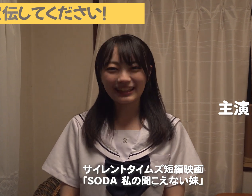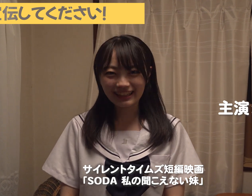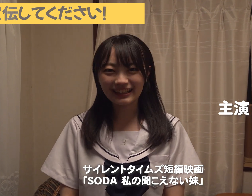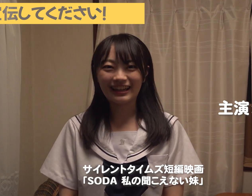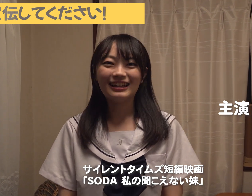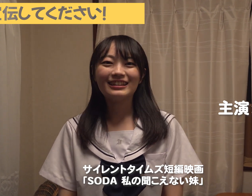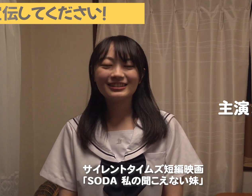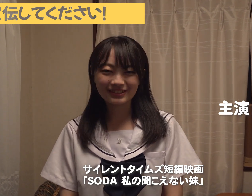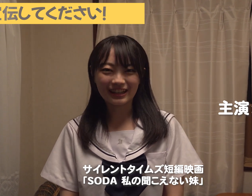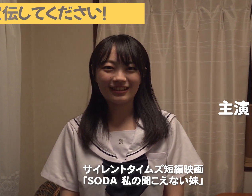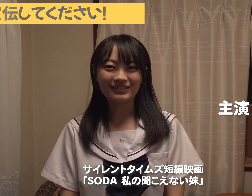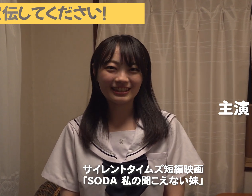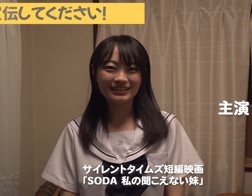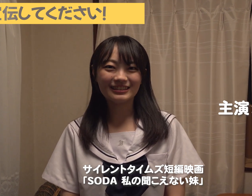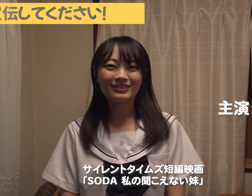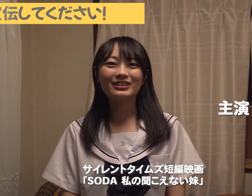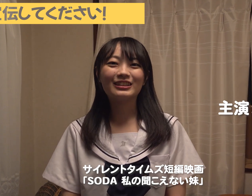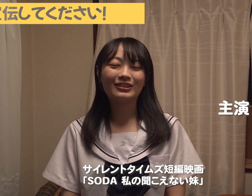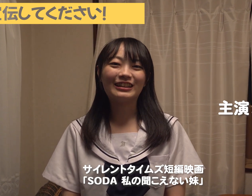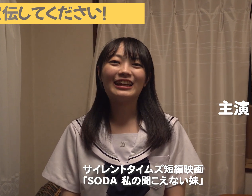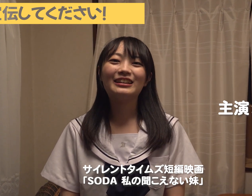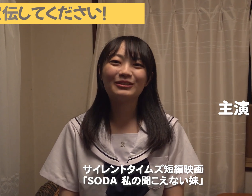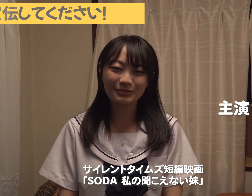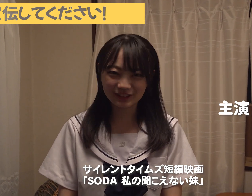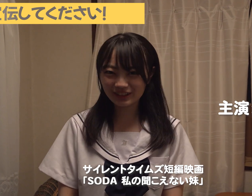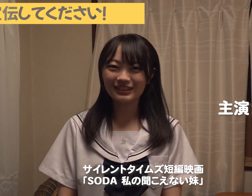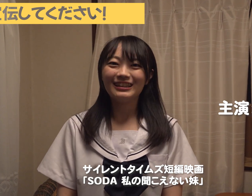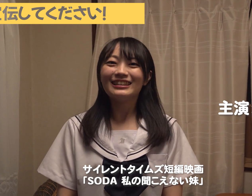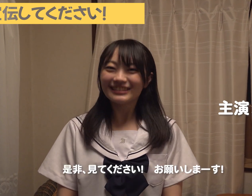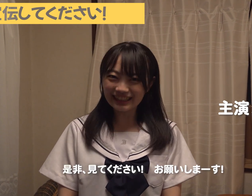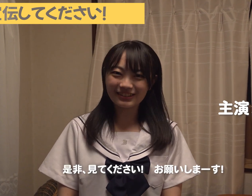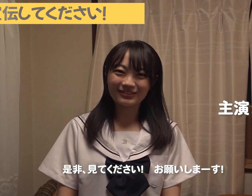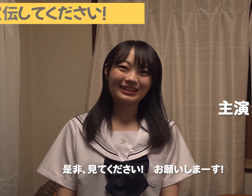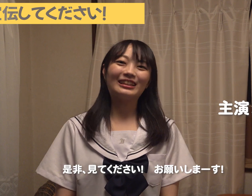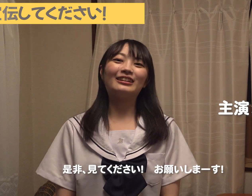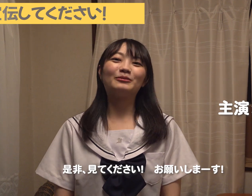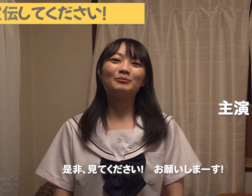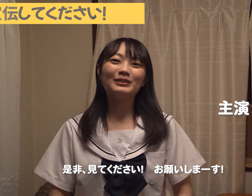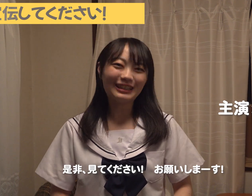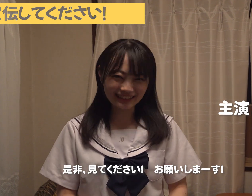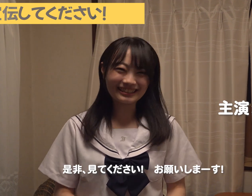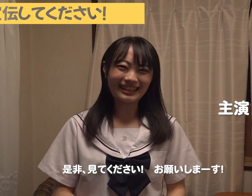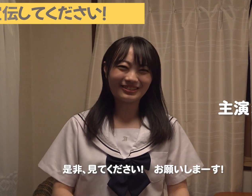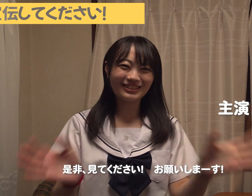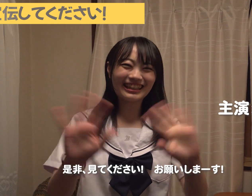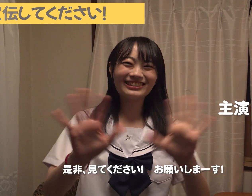映画そうだ私の聞こえない妹、ぜひ皆さん見てください。お願いします。